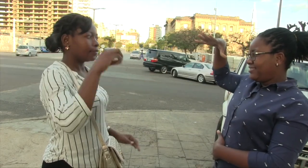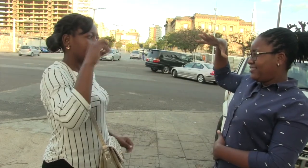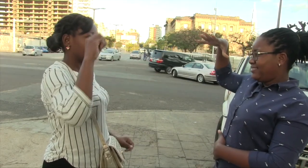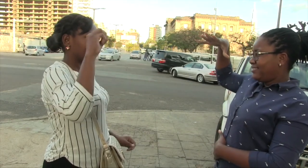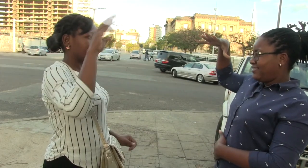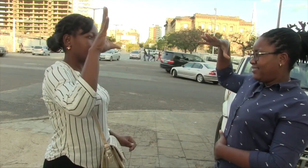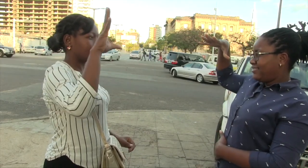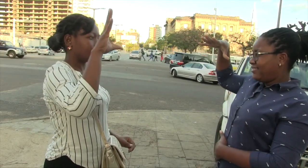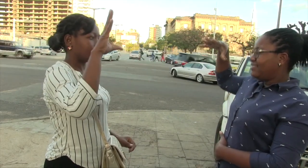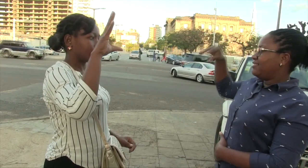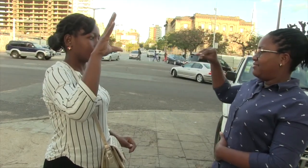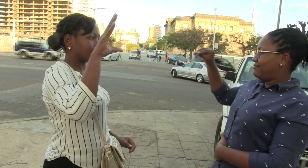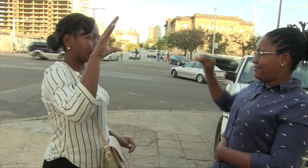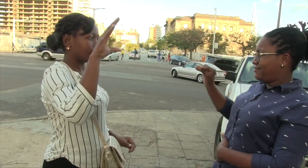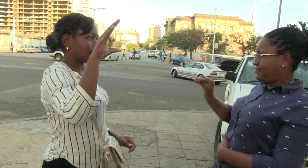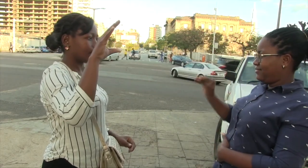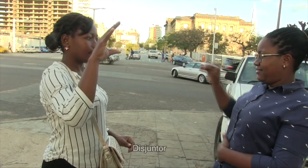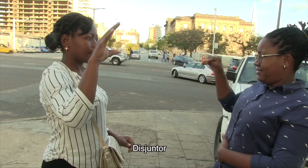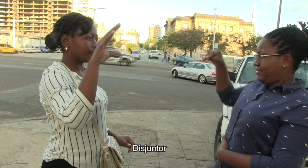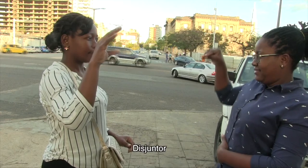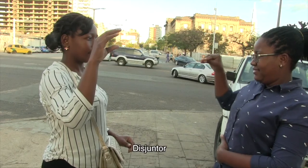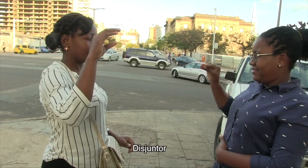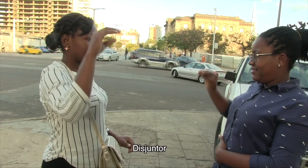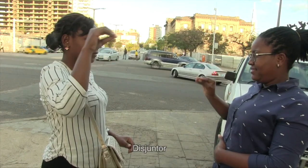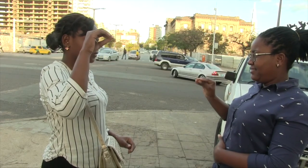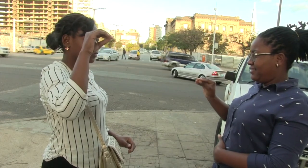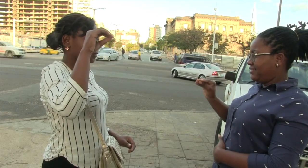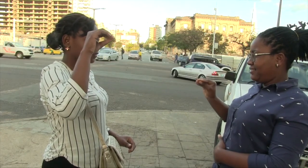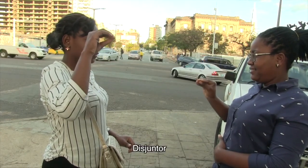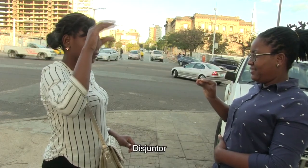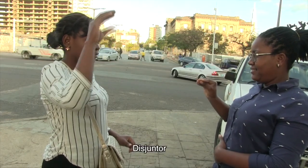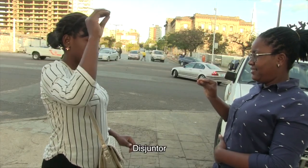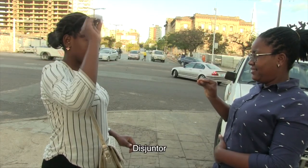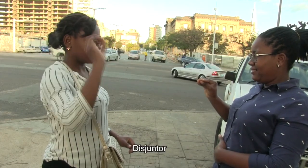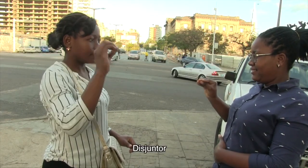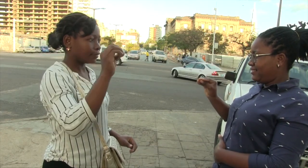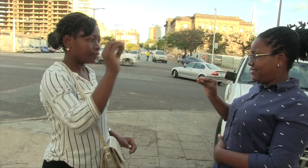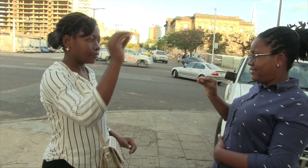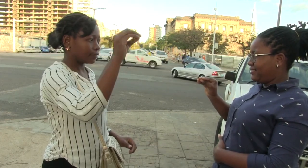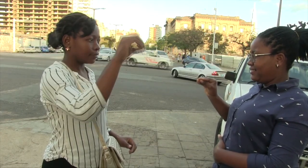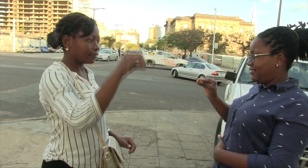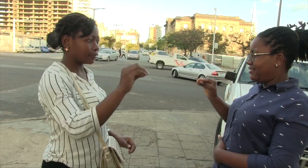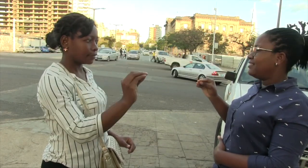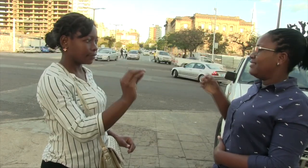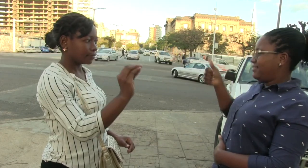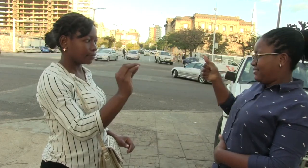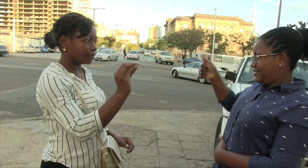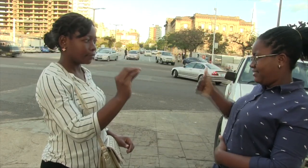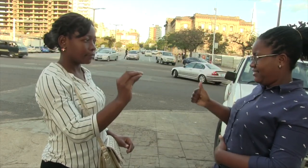disjuntor, disjuntor, disjuntor,